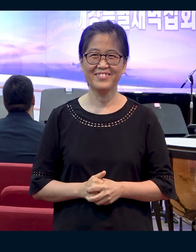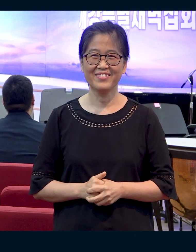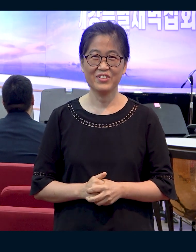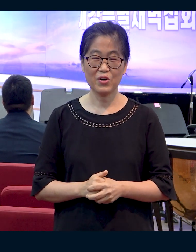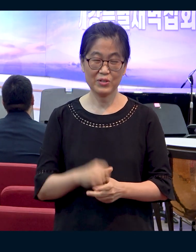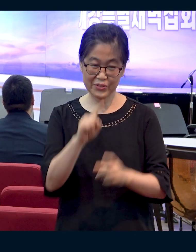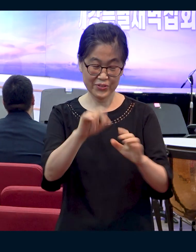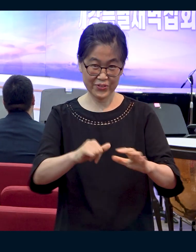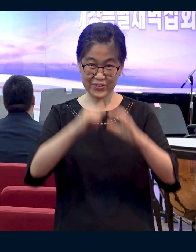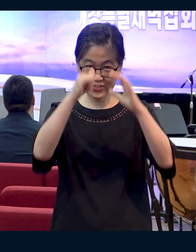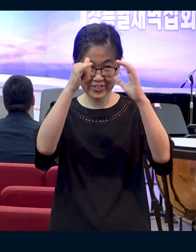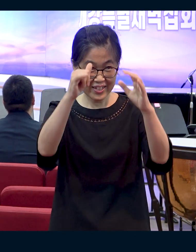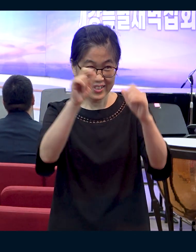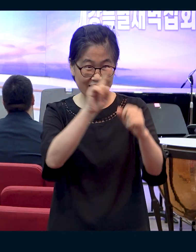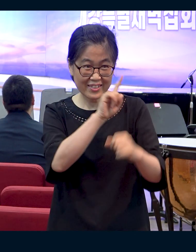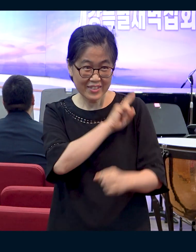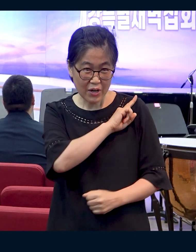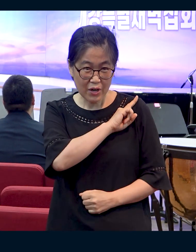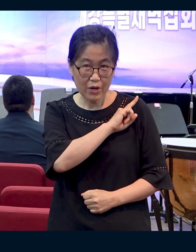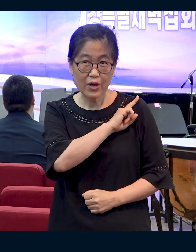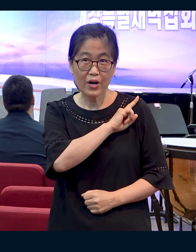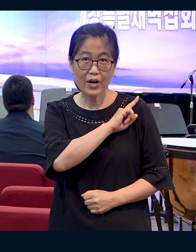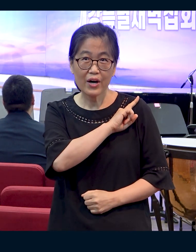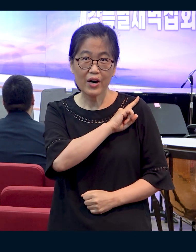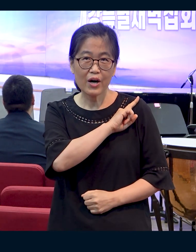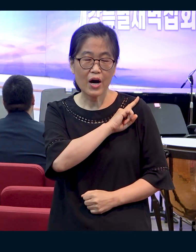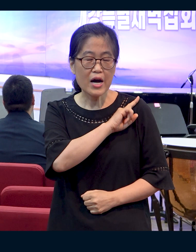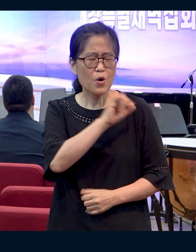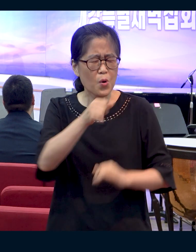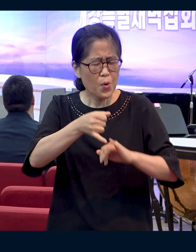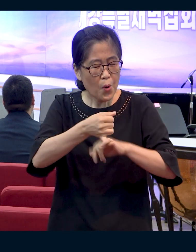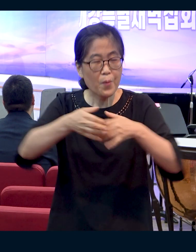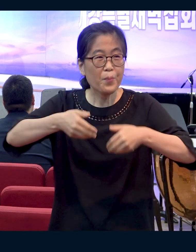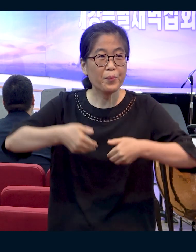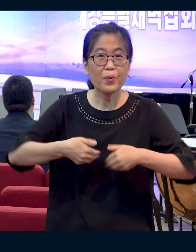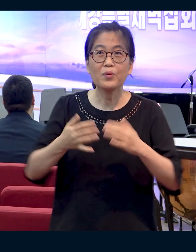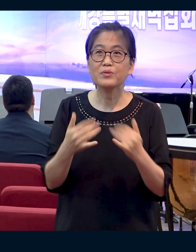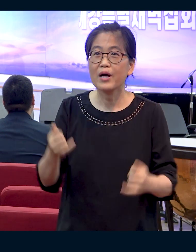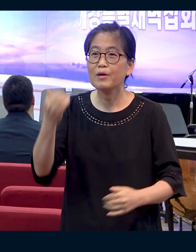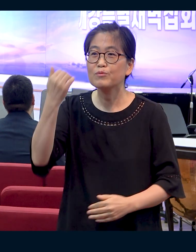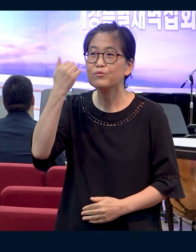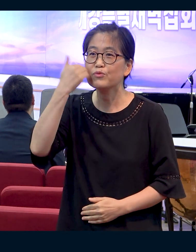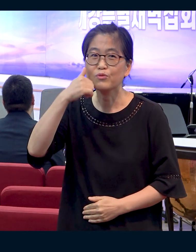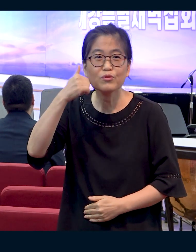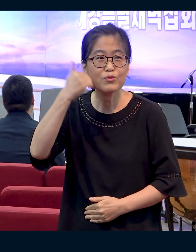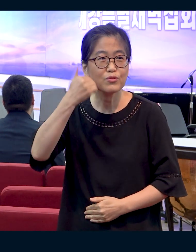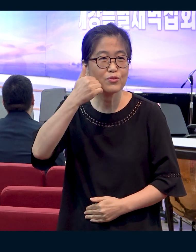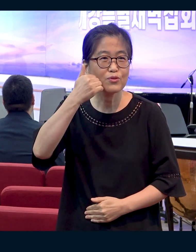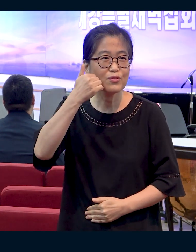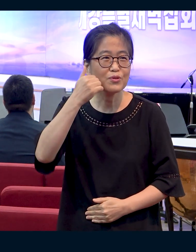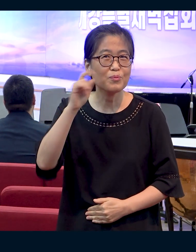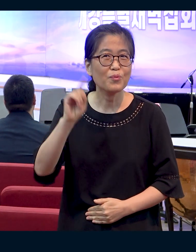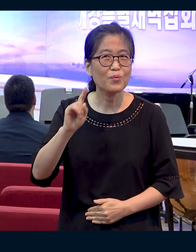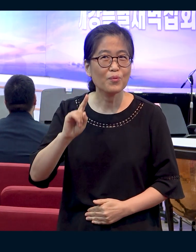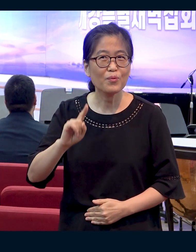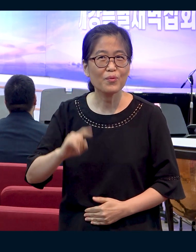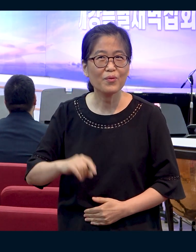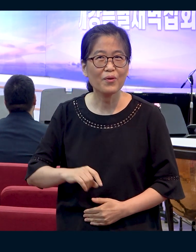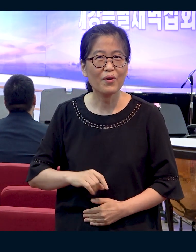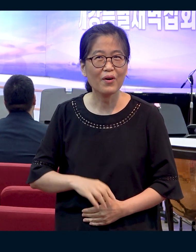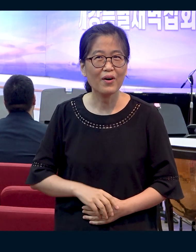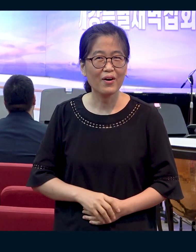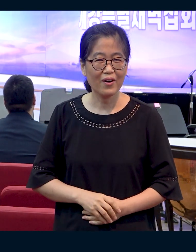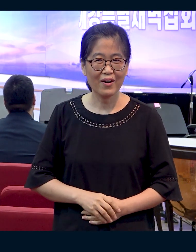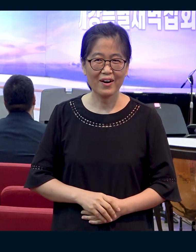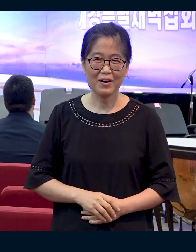이 세상에서 가장 유용한 사람은 어떤 사람인가? 어떤 사람이 유용한, 정말